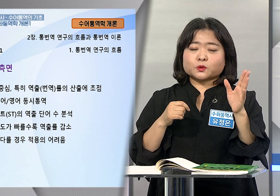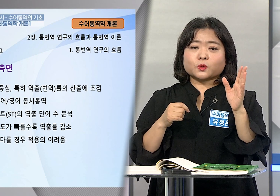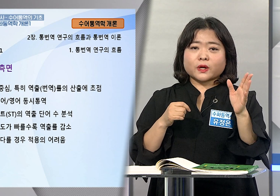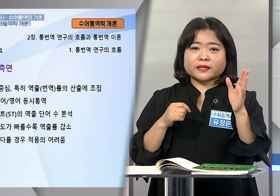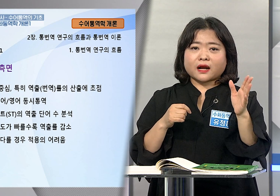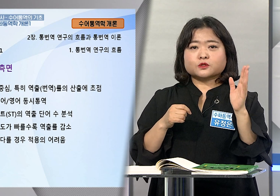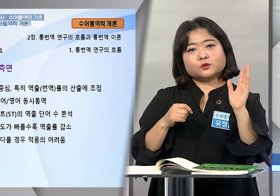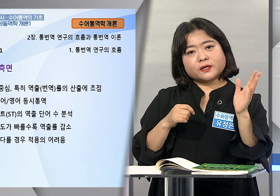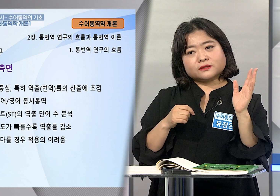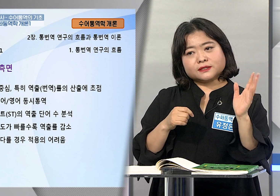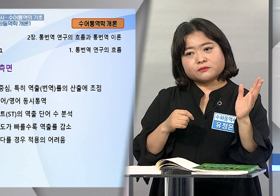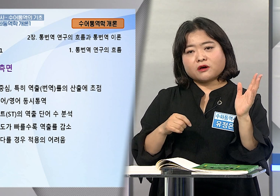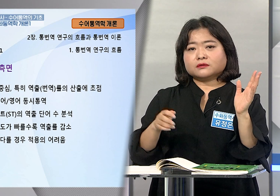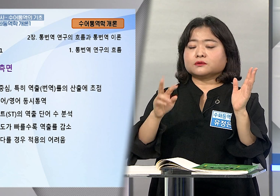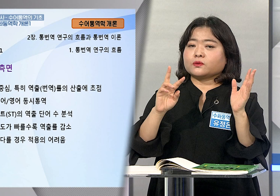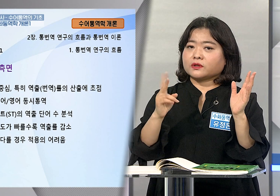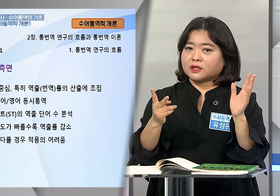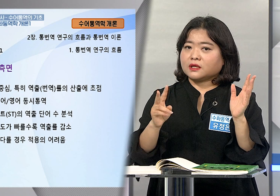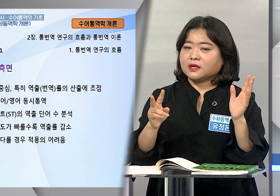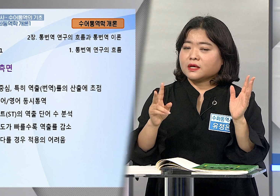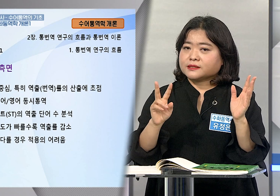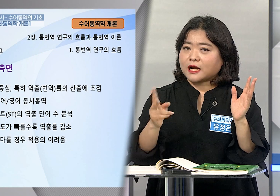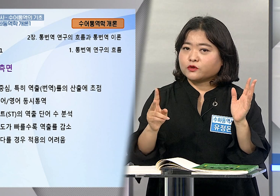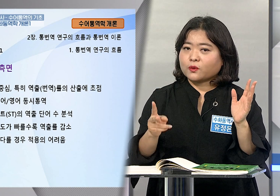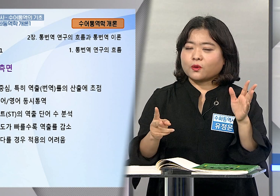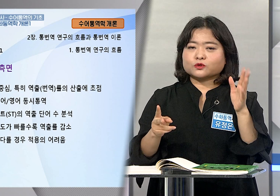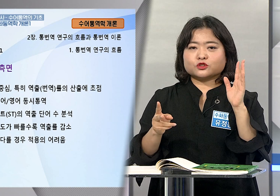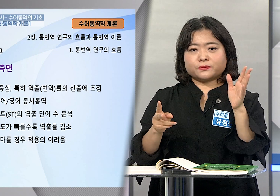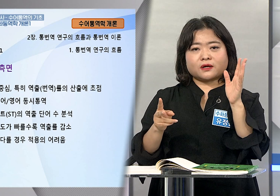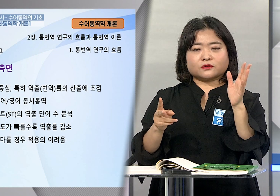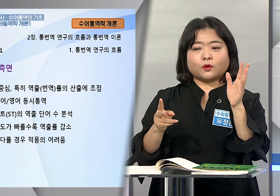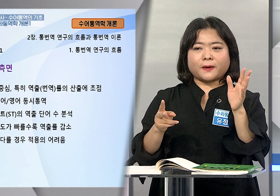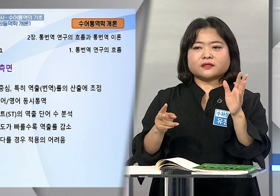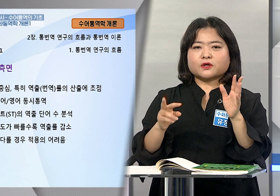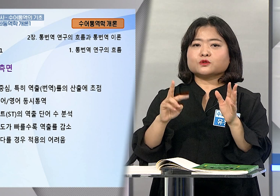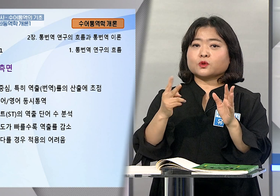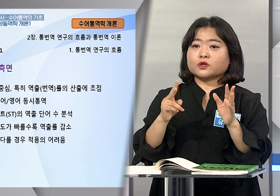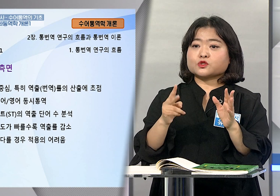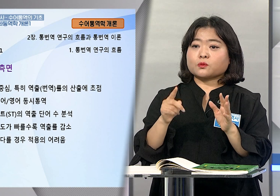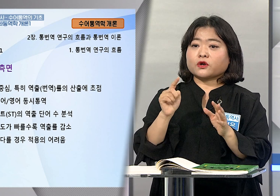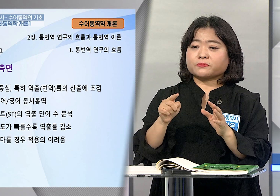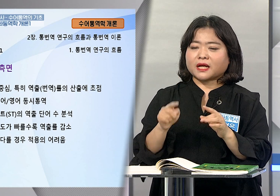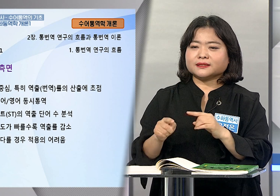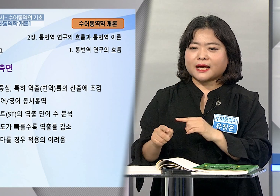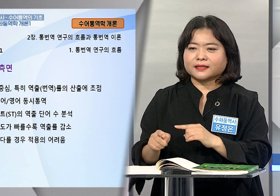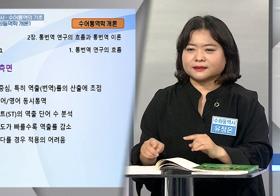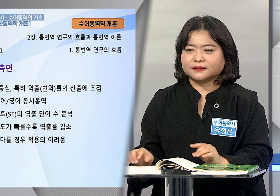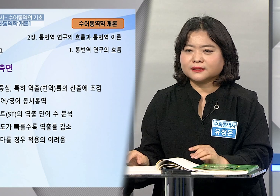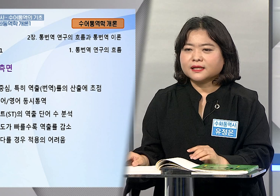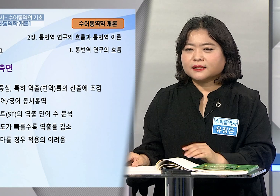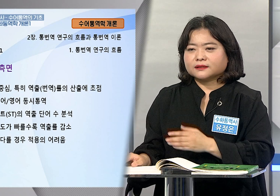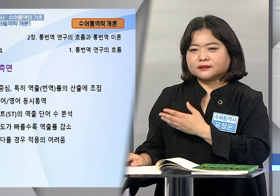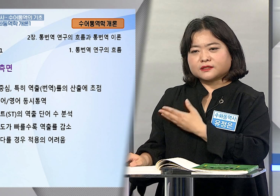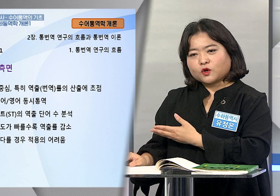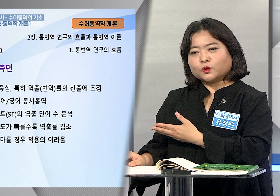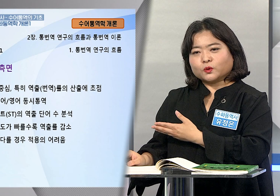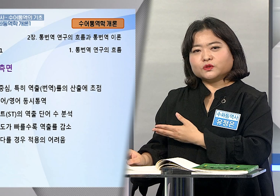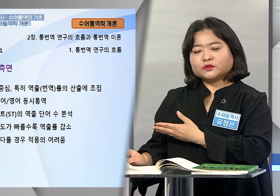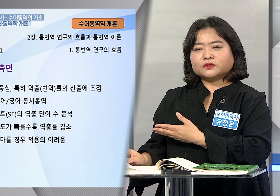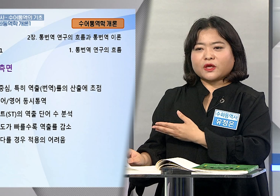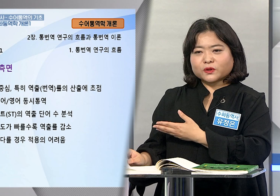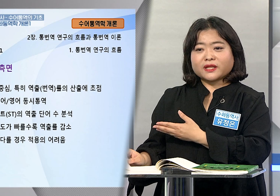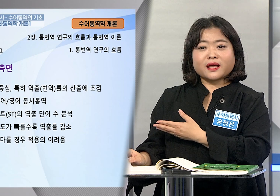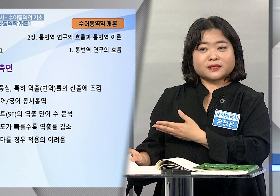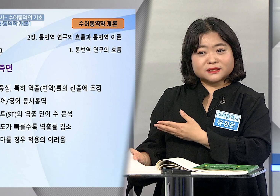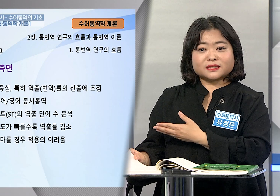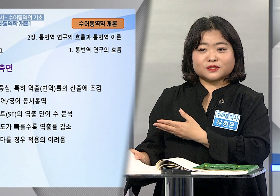출발어 속도에 따라 출발어가 느리면 통역이 잘 되고 출발어가 너무 빠르면 통역이 조금 어렵다는 이야기를 적어